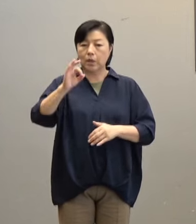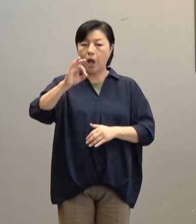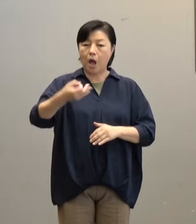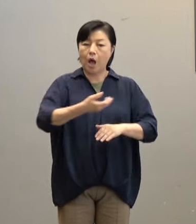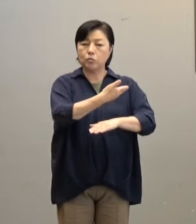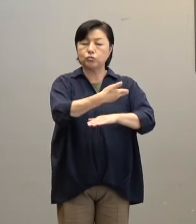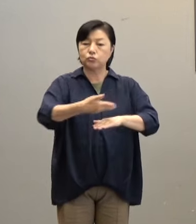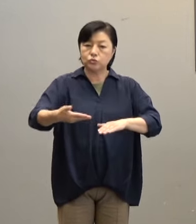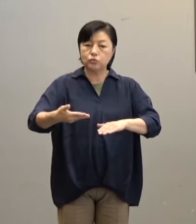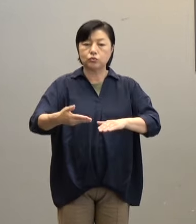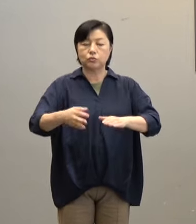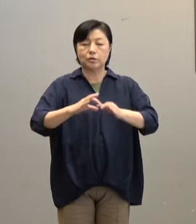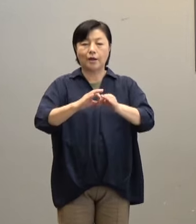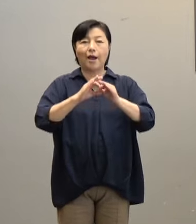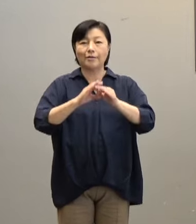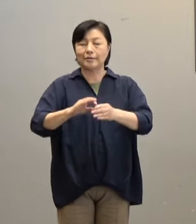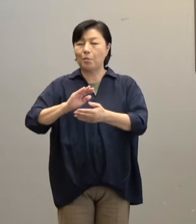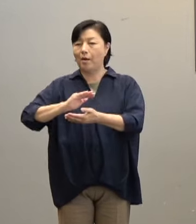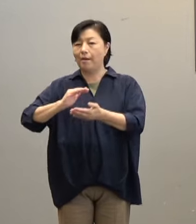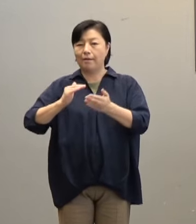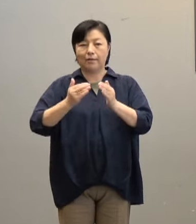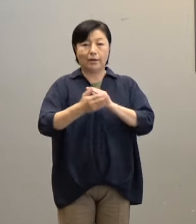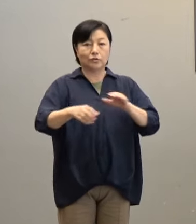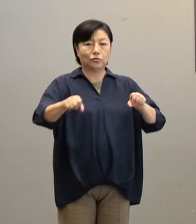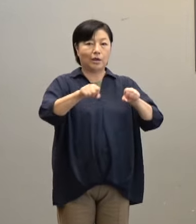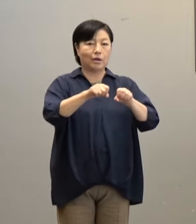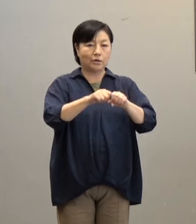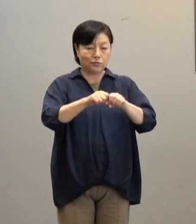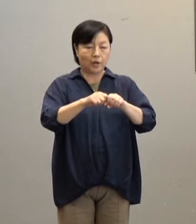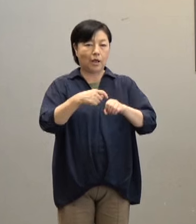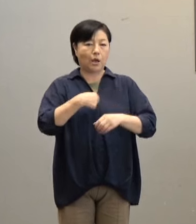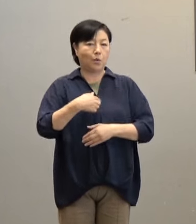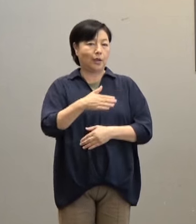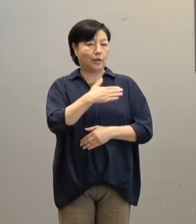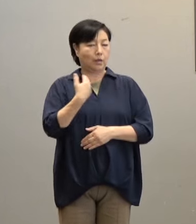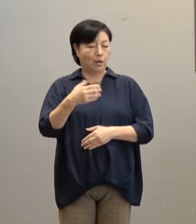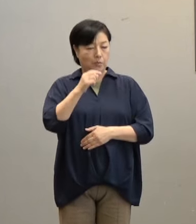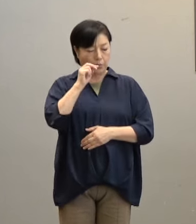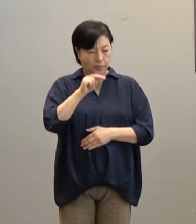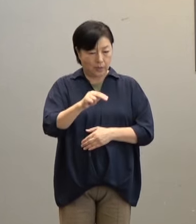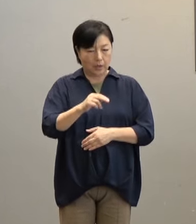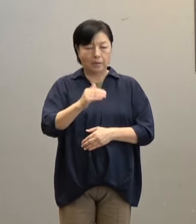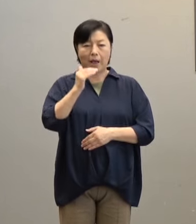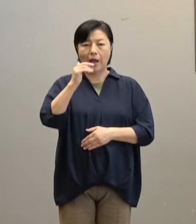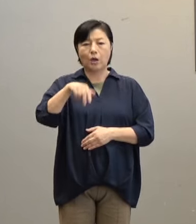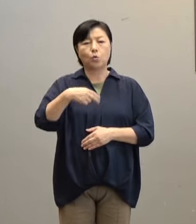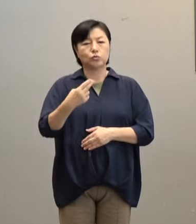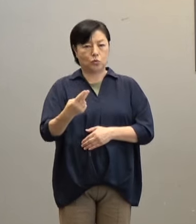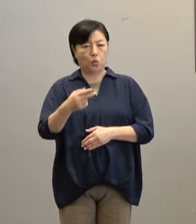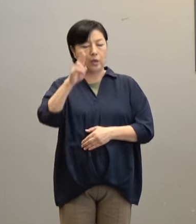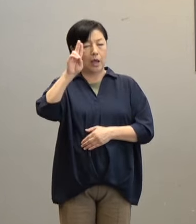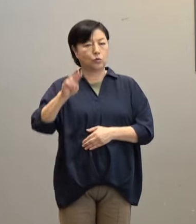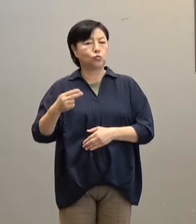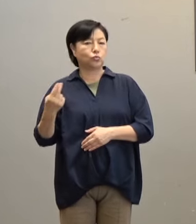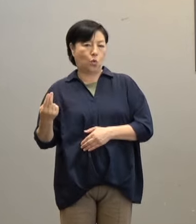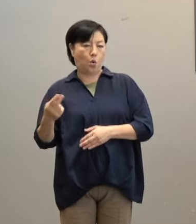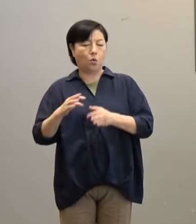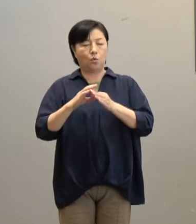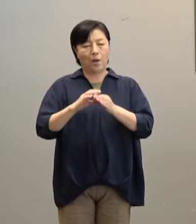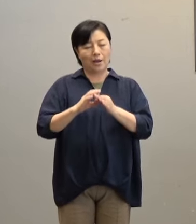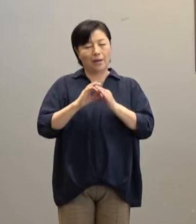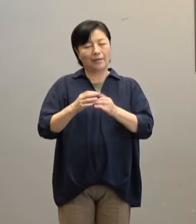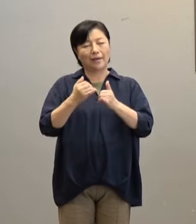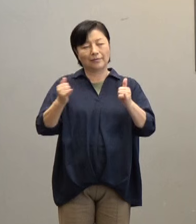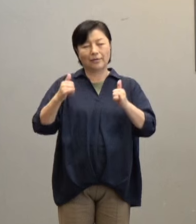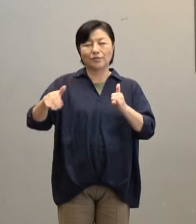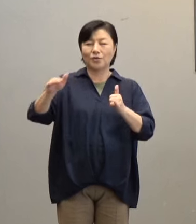変化になりますので、そういう意味では私たちも注視をさせていただいています。まあ、コストの部分であったりルートの部分はですね、まあ、それぞれの関係者の方々